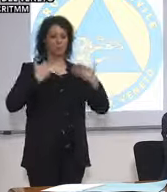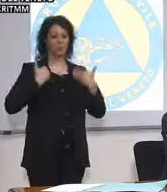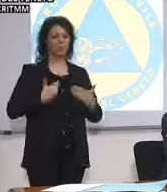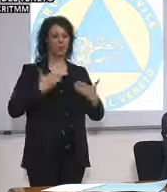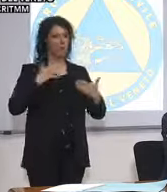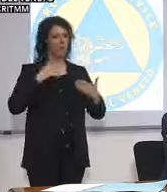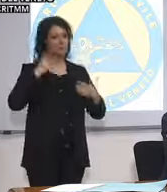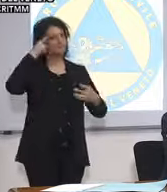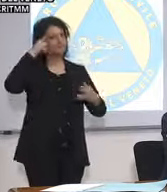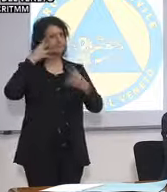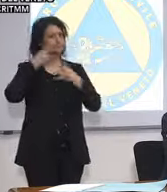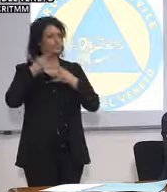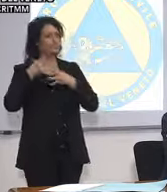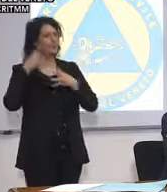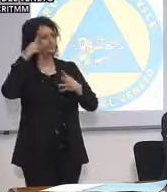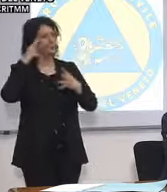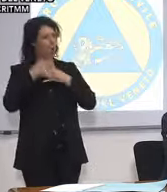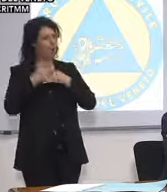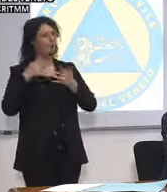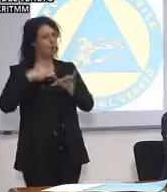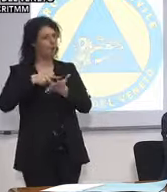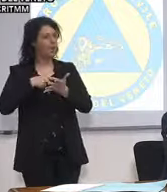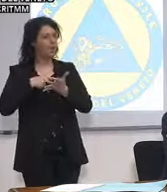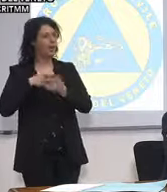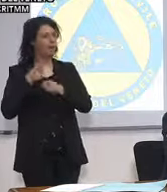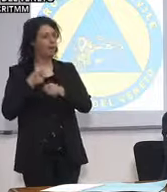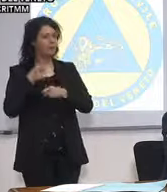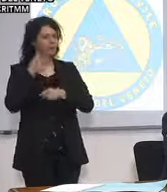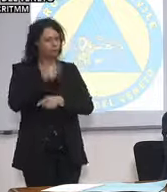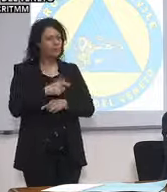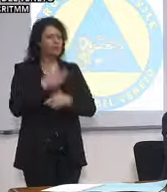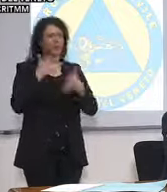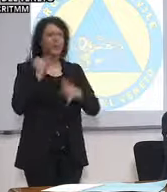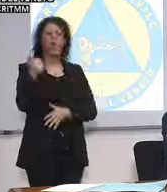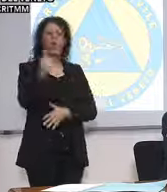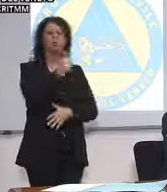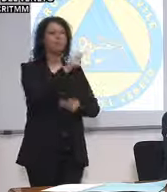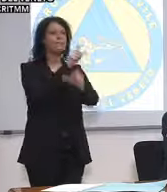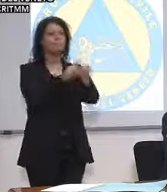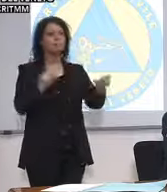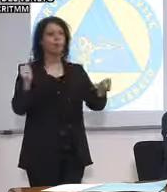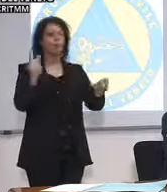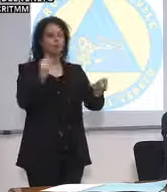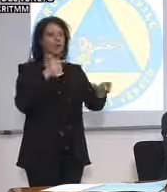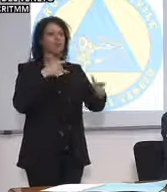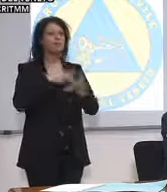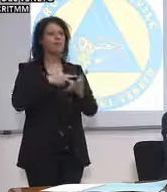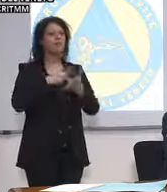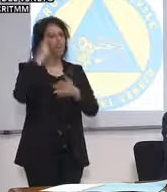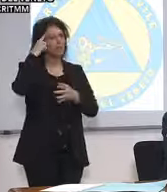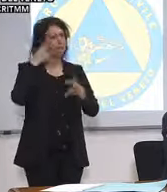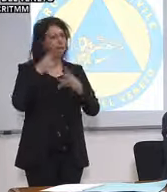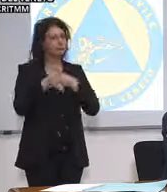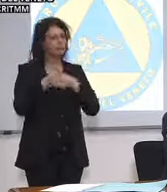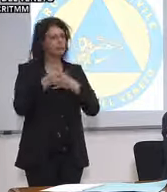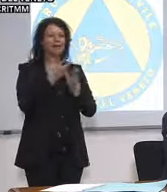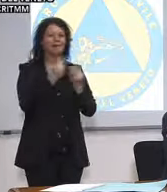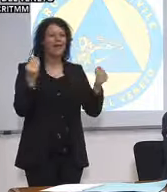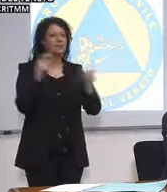perché oggi mettiamo a dura prova ovviamente la psiche di ognuno di noi e guardate che molte persone sono in grossa